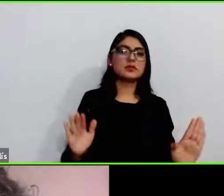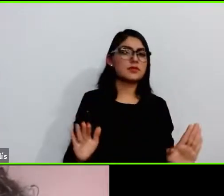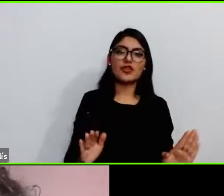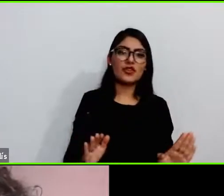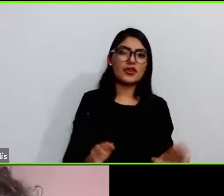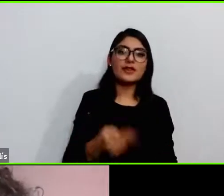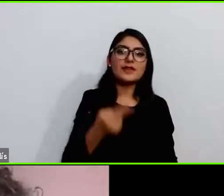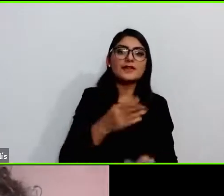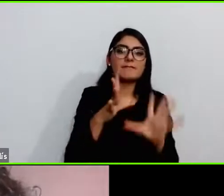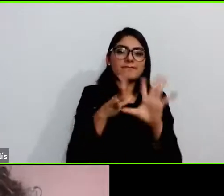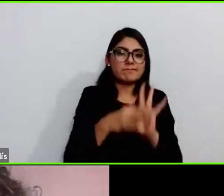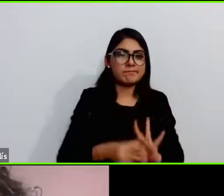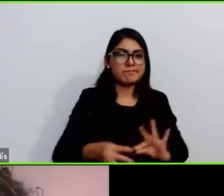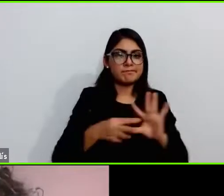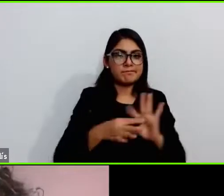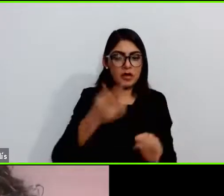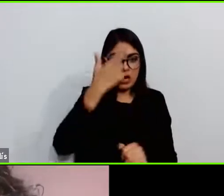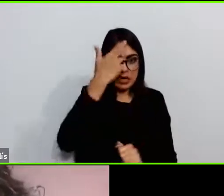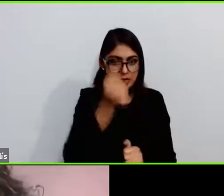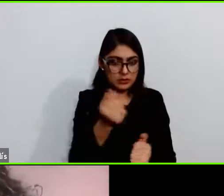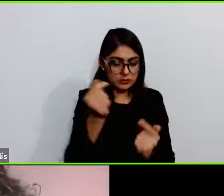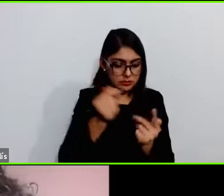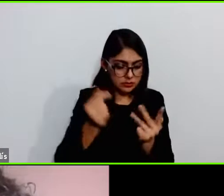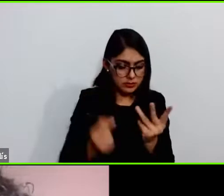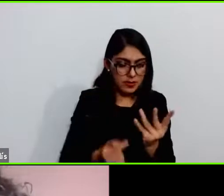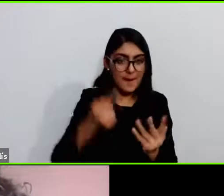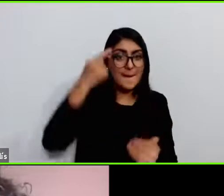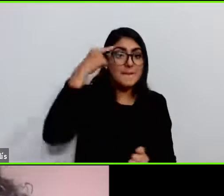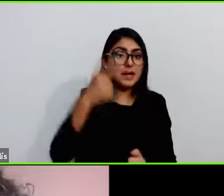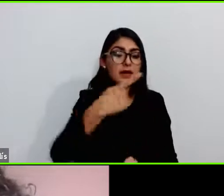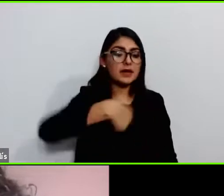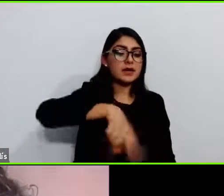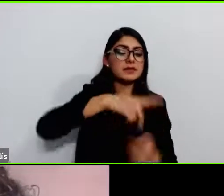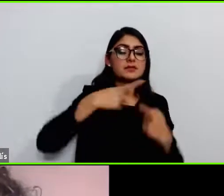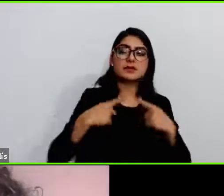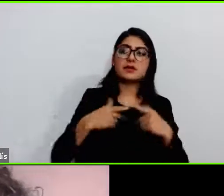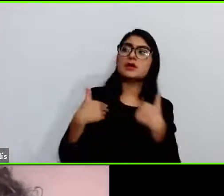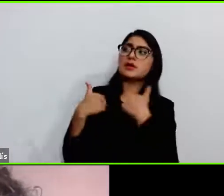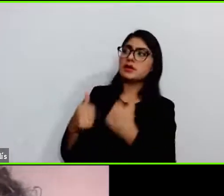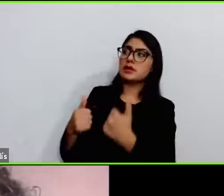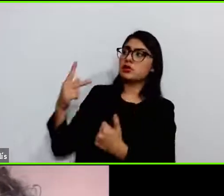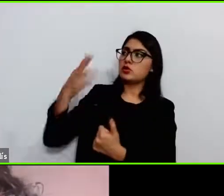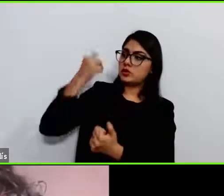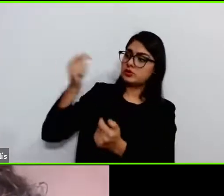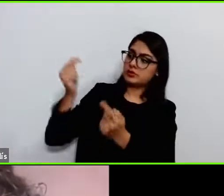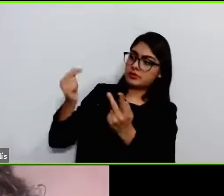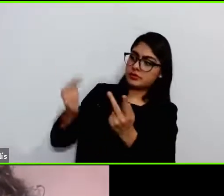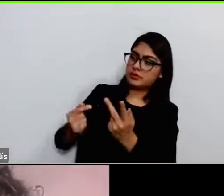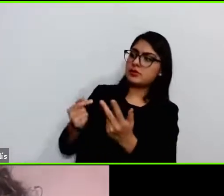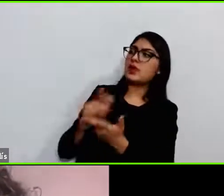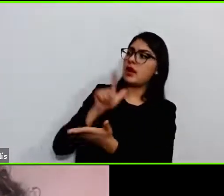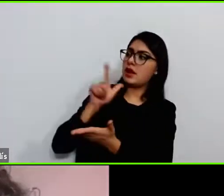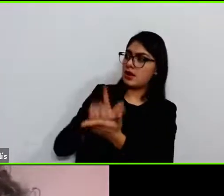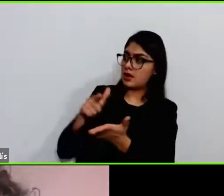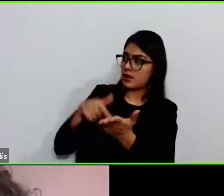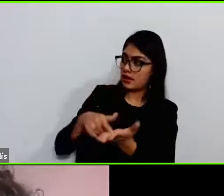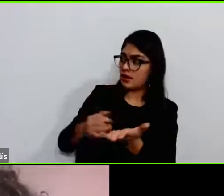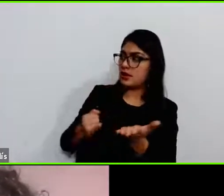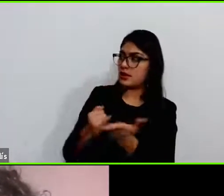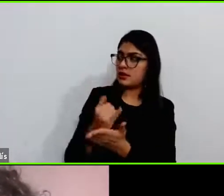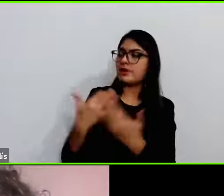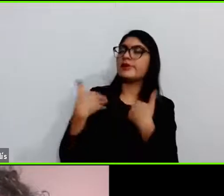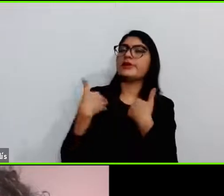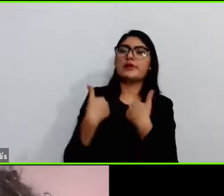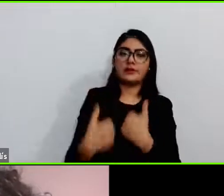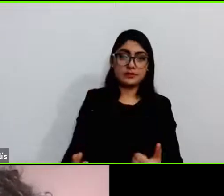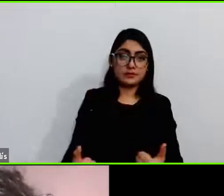autoridad para considerar que su decisión es legítima, sino que requiere de dar buenas razones de esa toma de decisión. Bueno, pues los